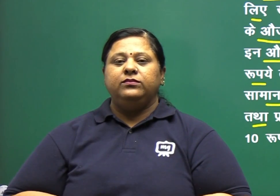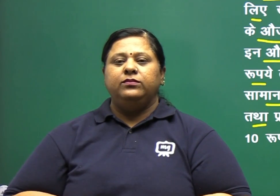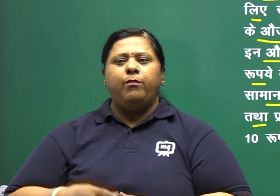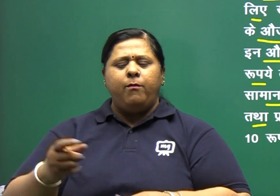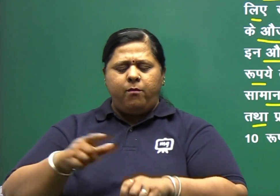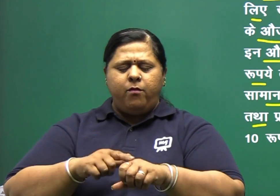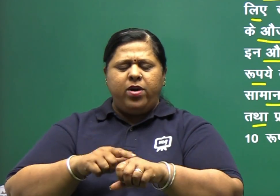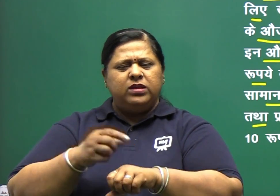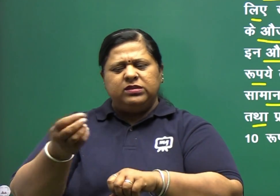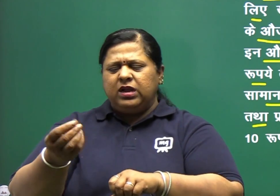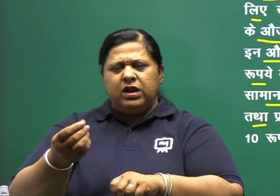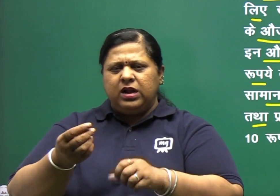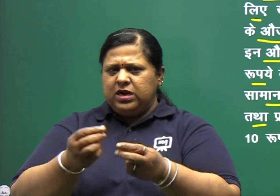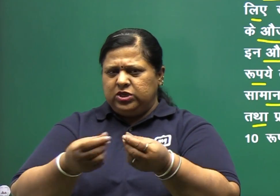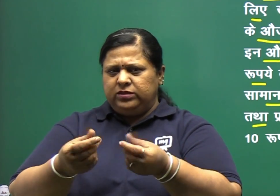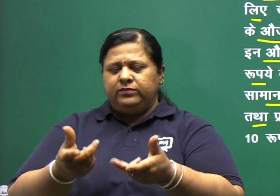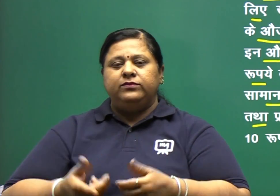मासिक खर्च